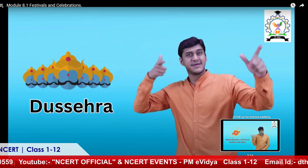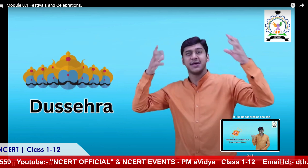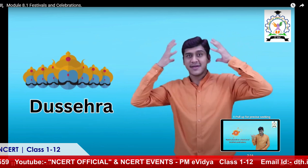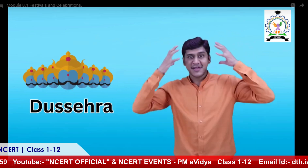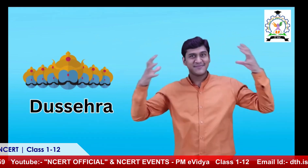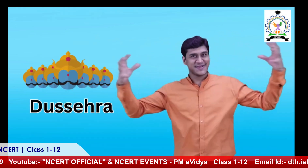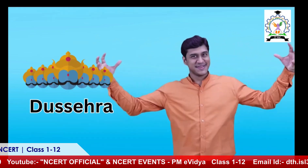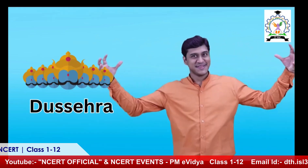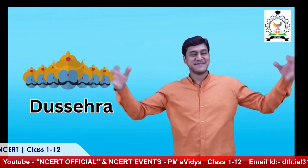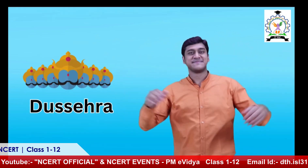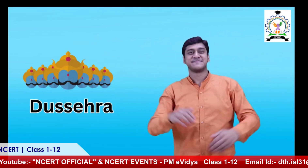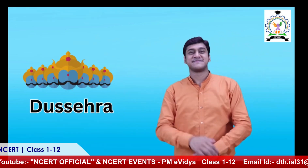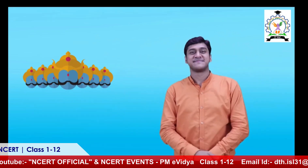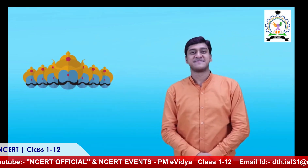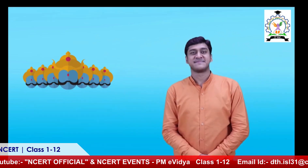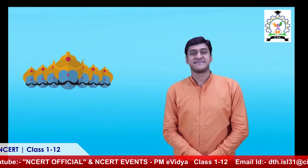दशहरा।